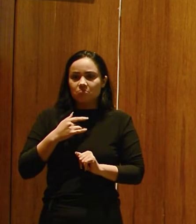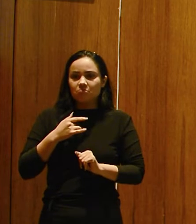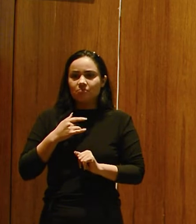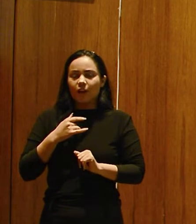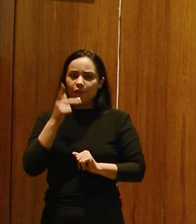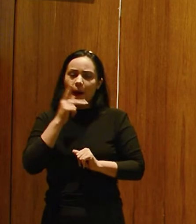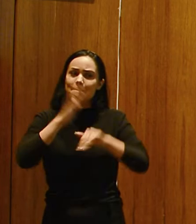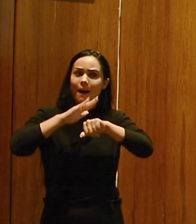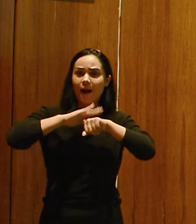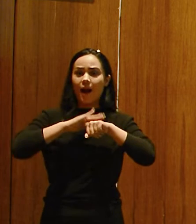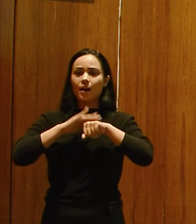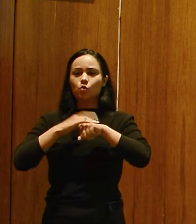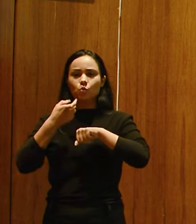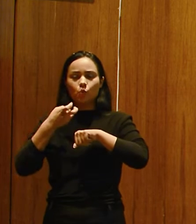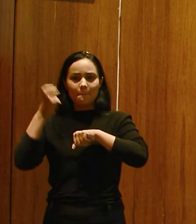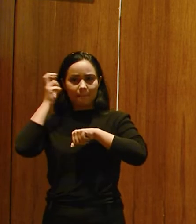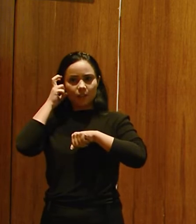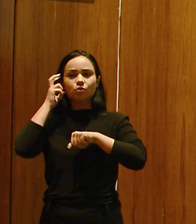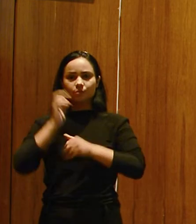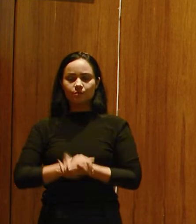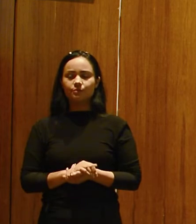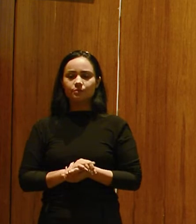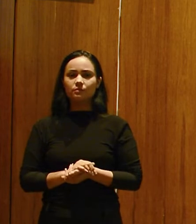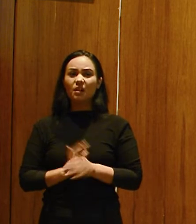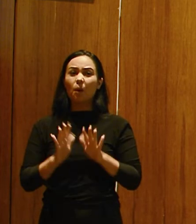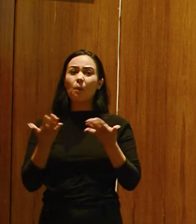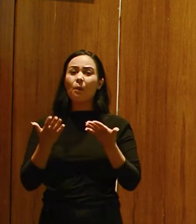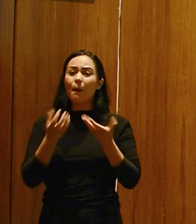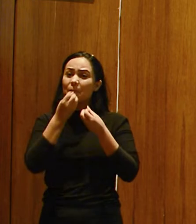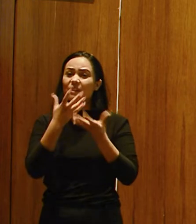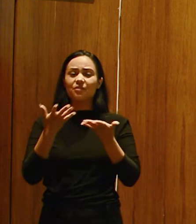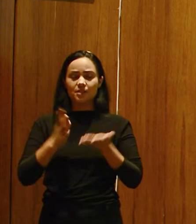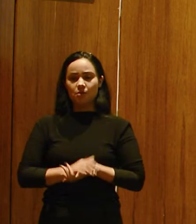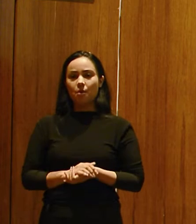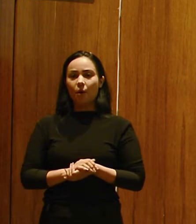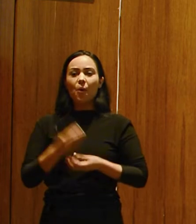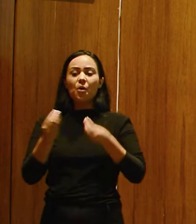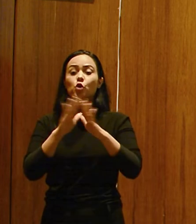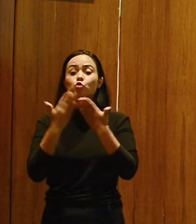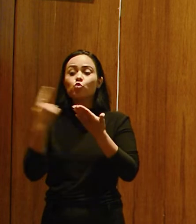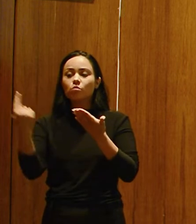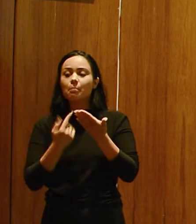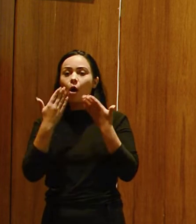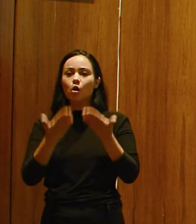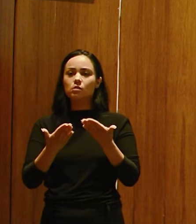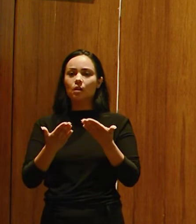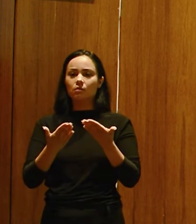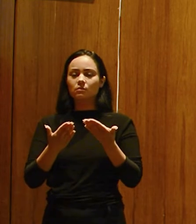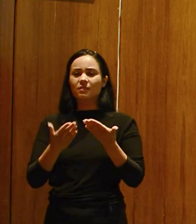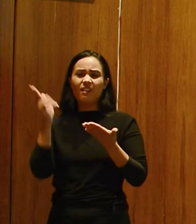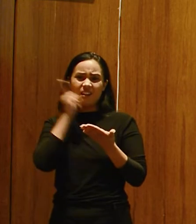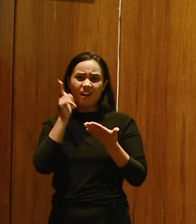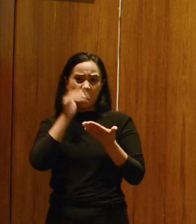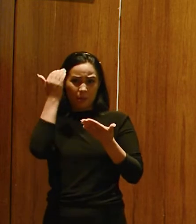Falando um pouco mais, né, do implante coclear, quais são os benefícios, né? O que é que os estudos nos trazem?